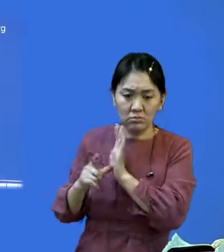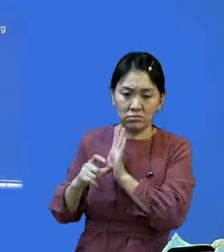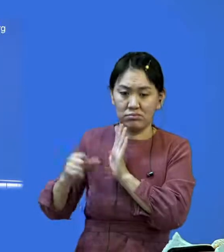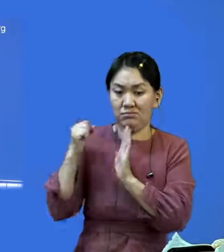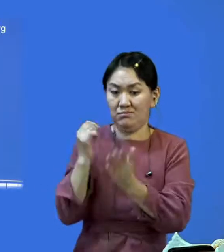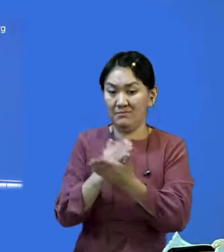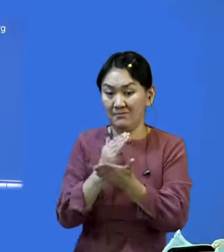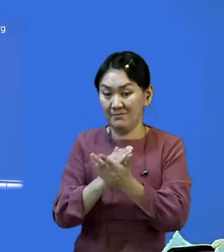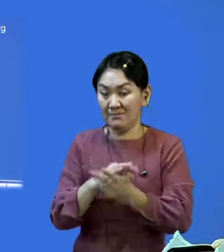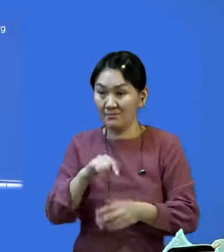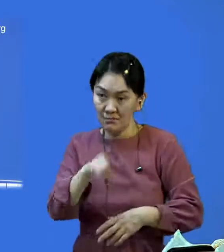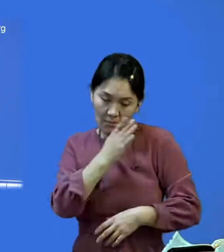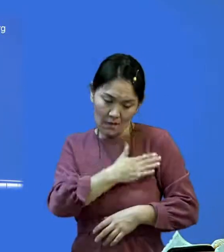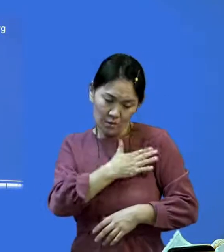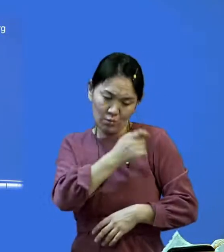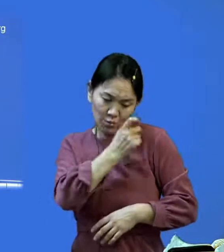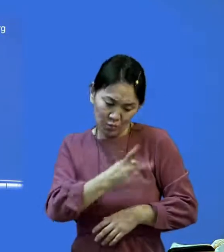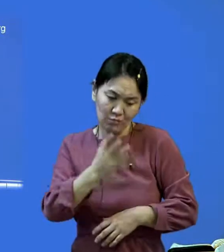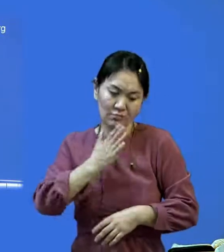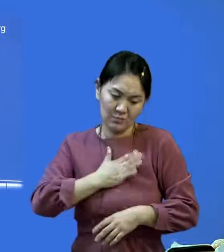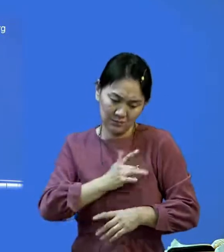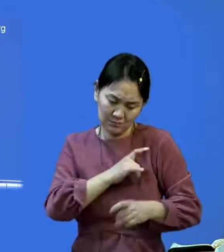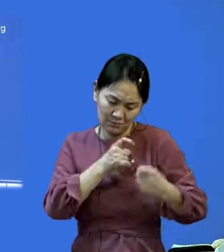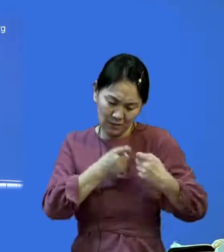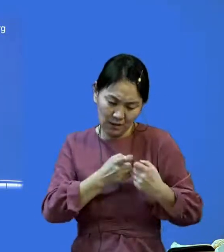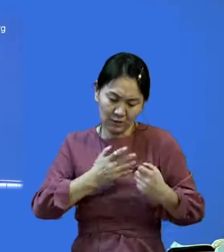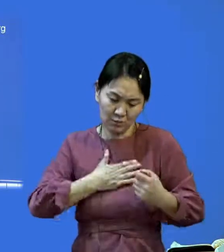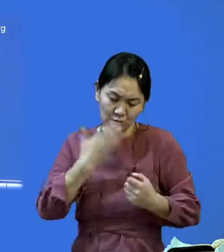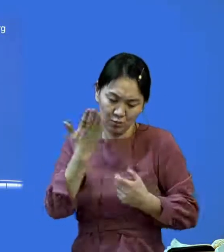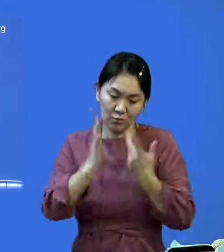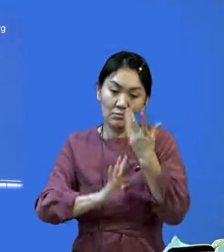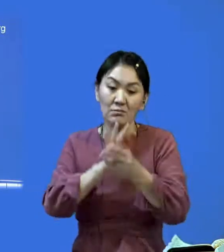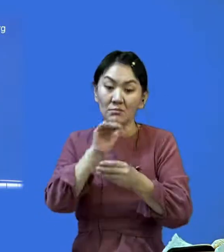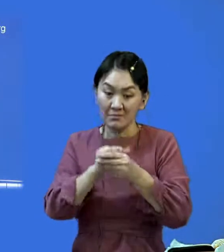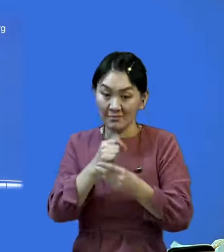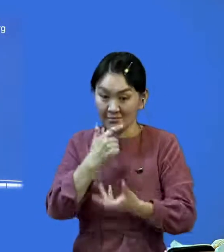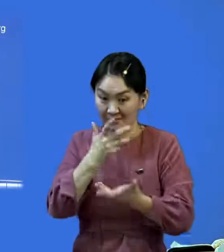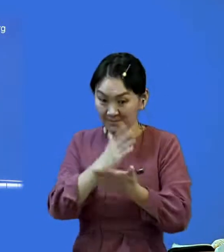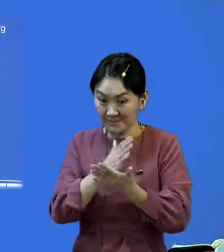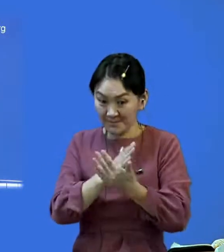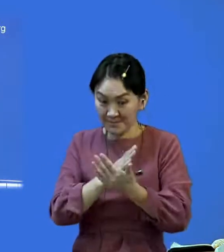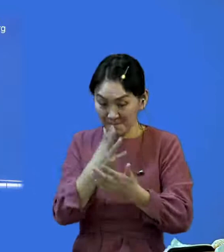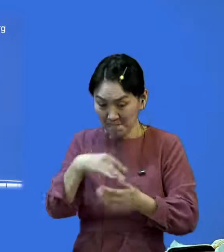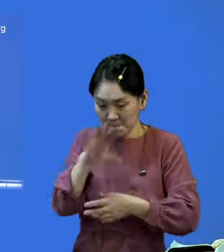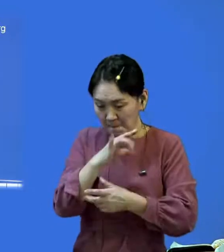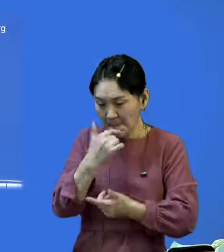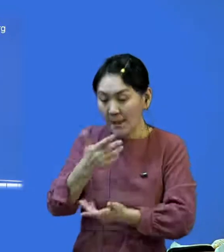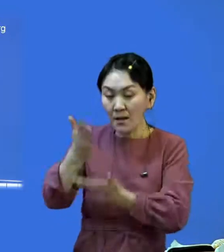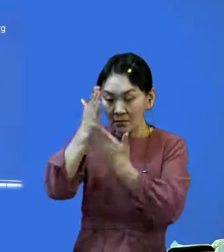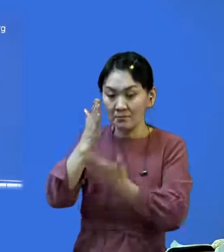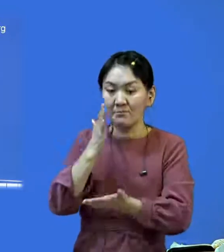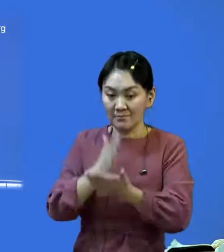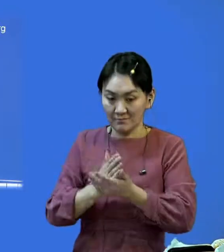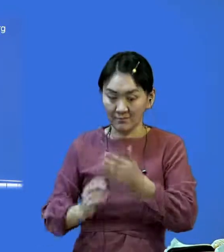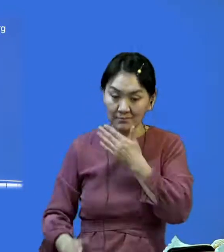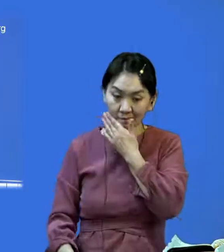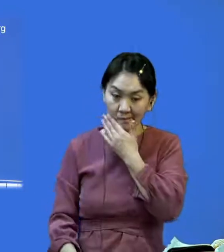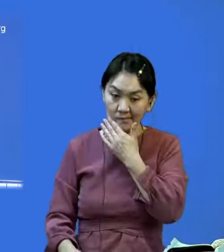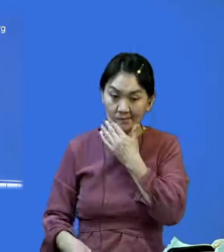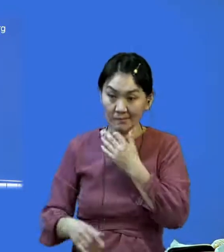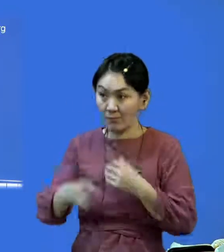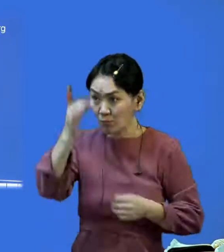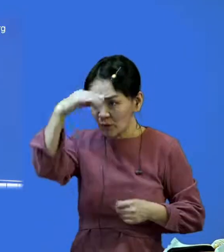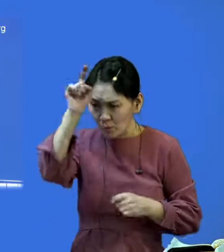бол хайрт хүү минь, таалал минь түүнд оршдог хэмээн бидэнд бас айлдж байна. Тиймээ бурхны хүүхдүүд